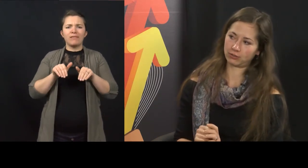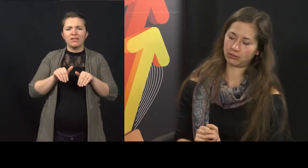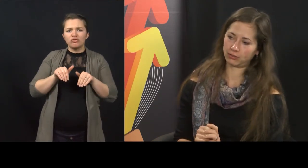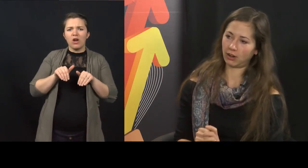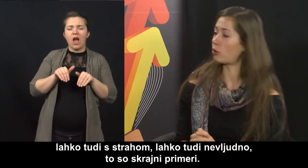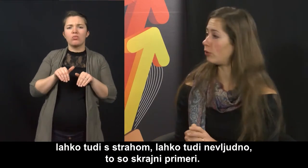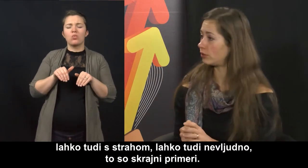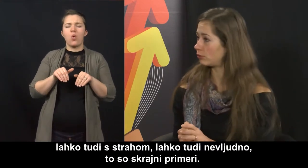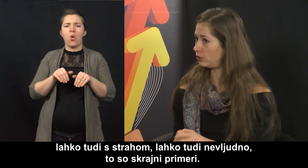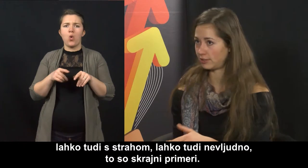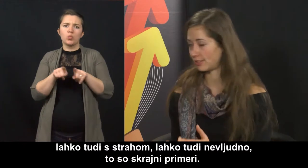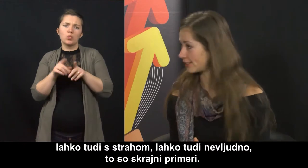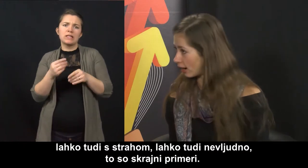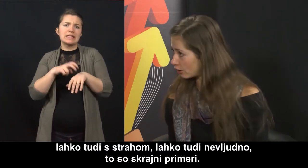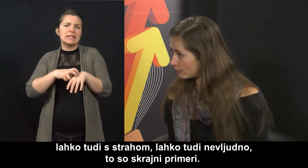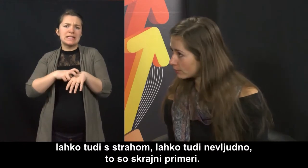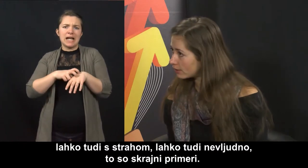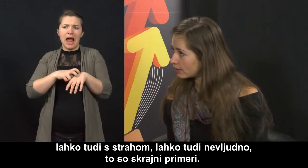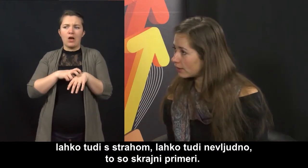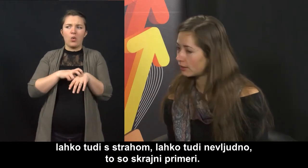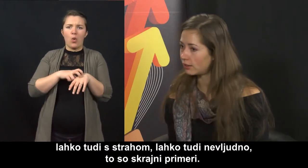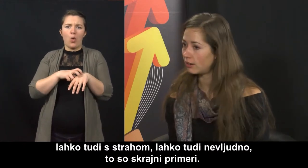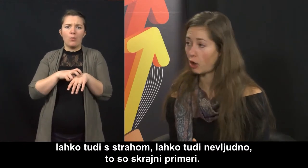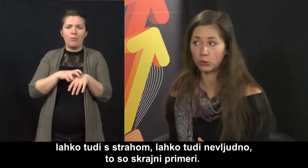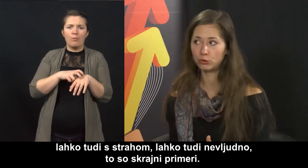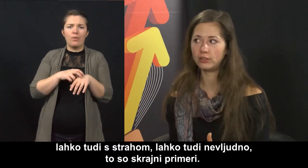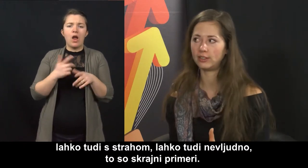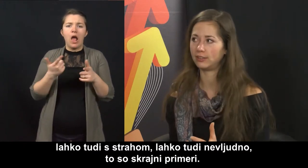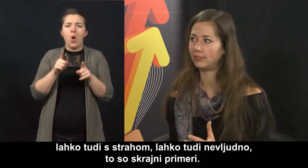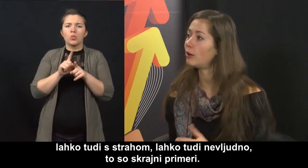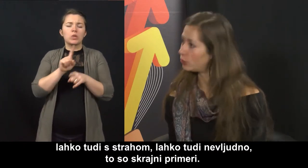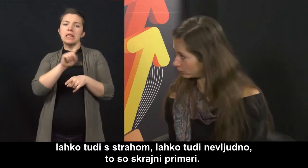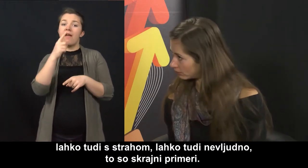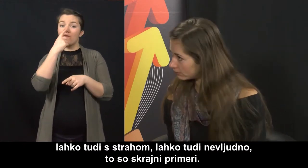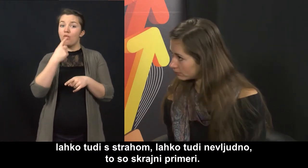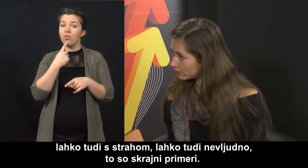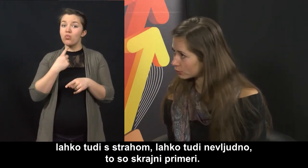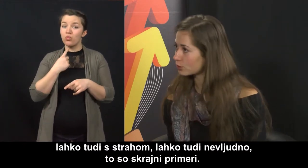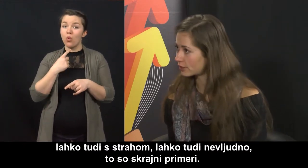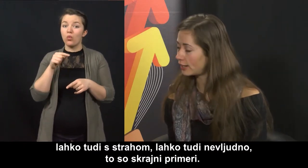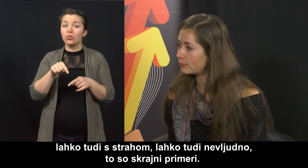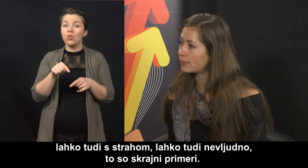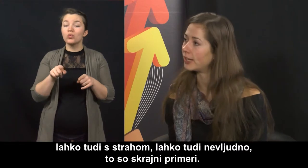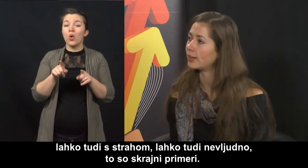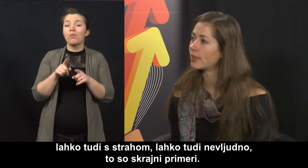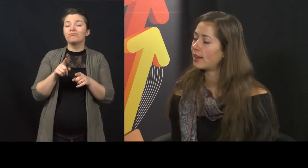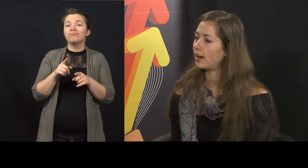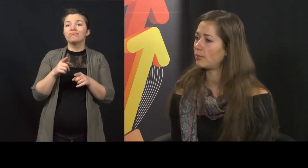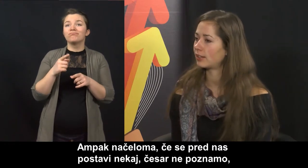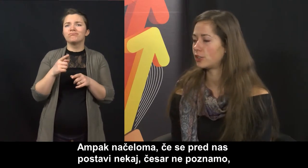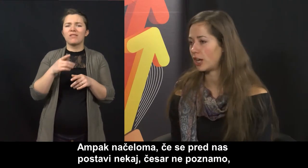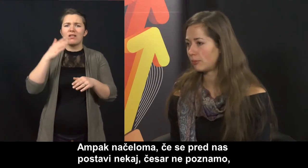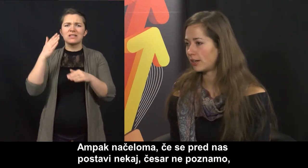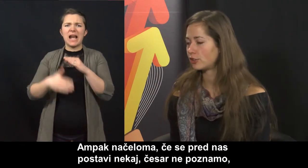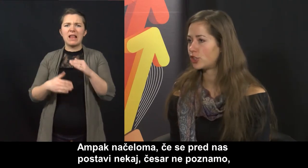rezervirano, lahko tudi s strahom, lahko tudi nevljudno. To so skrajni primeri.